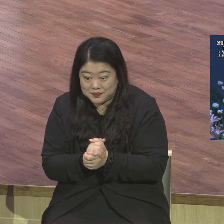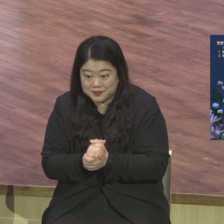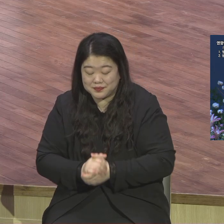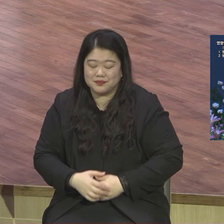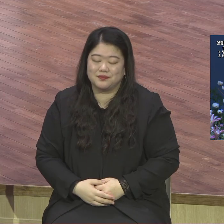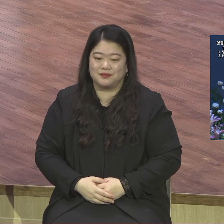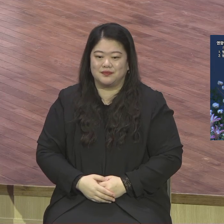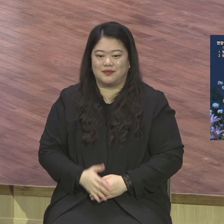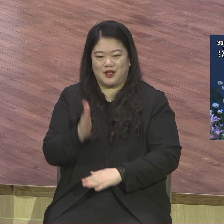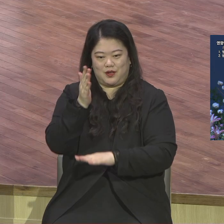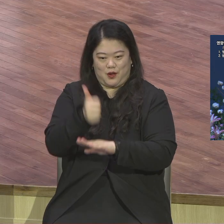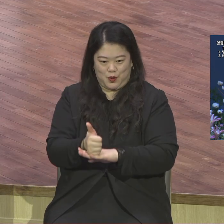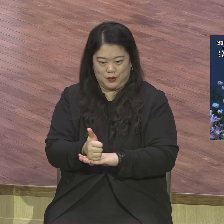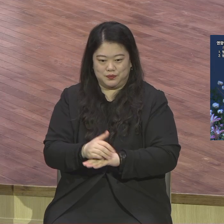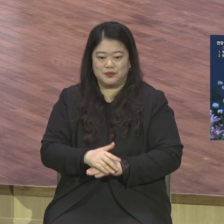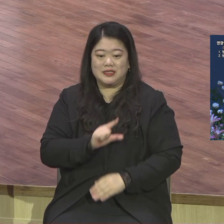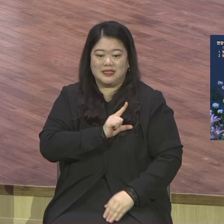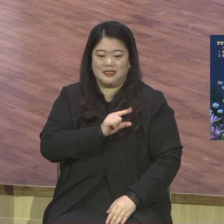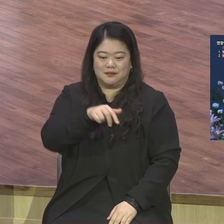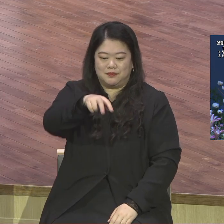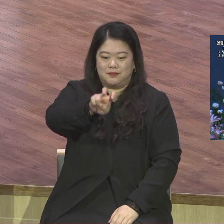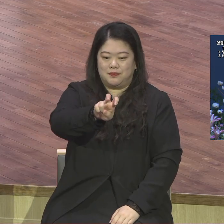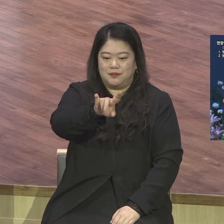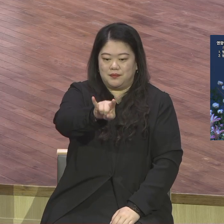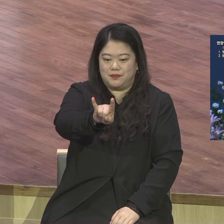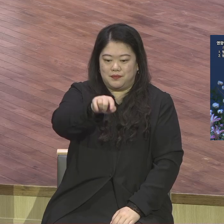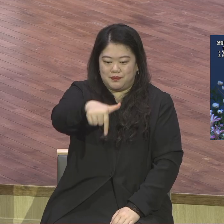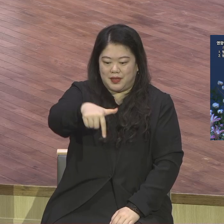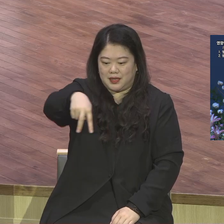리더십 전문가 존 맥스웰이 행동